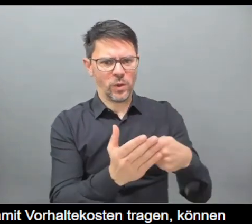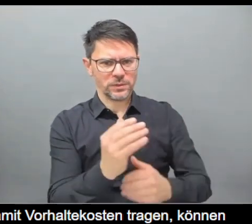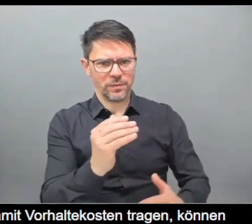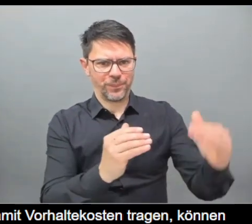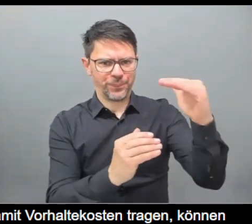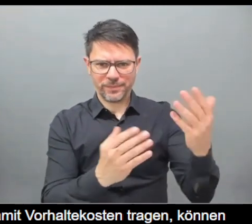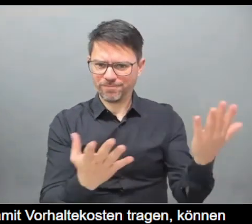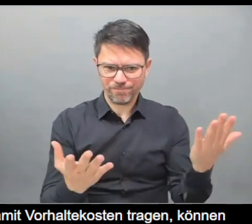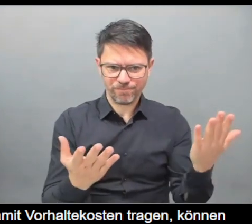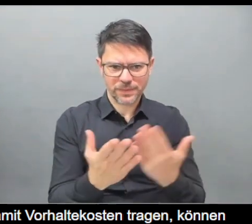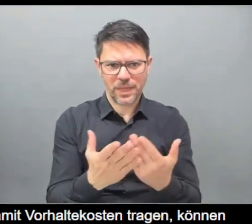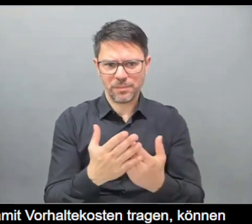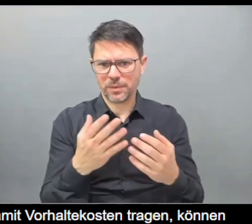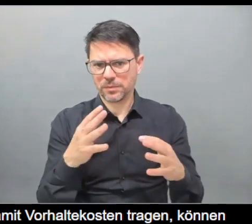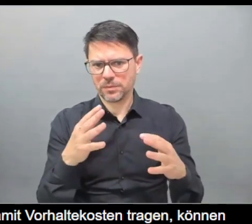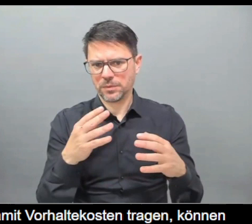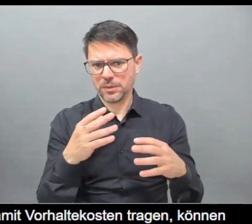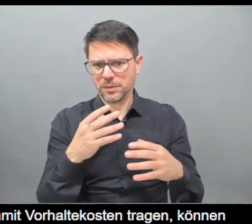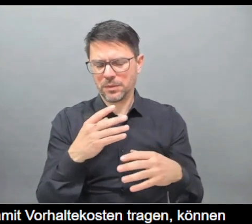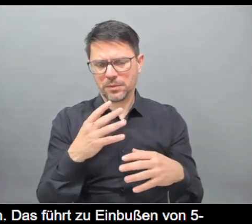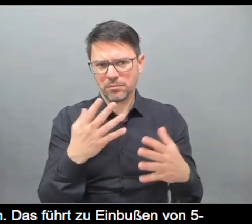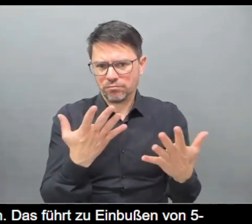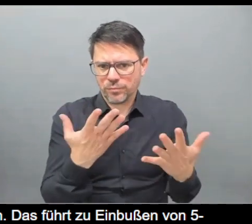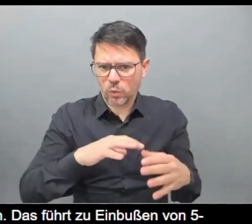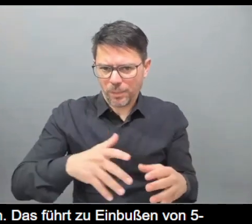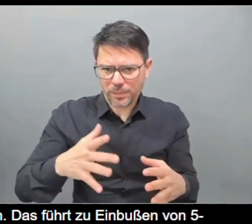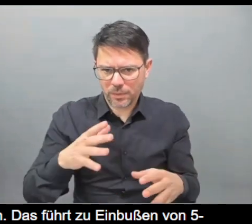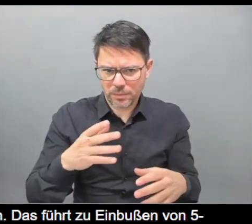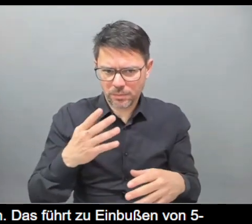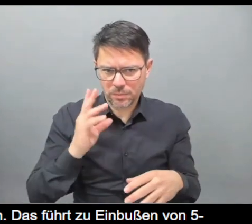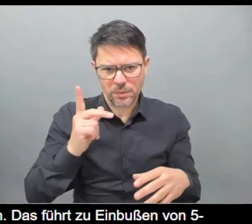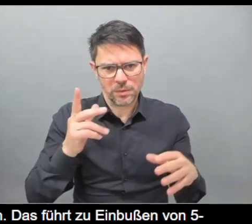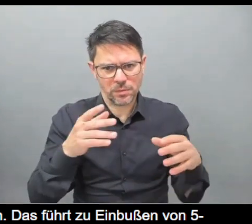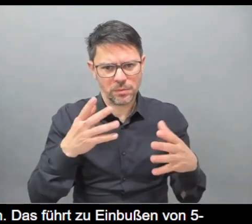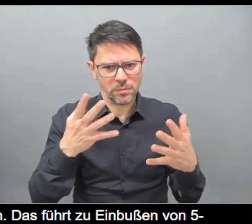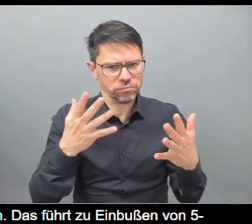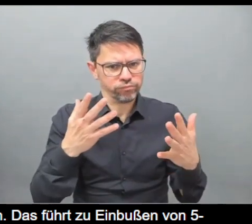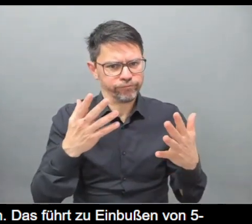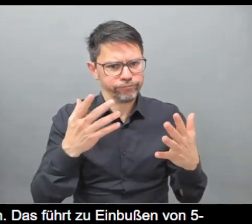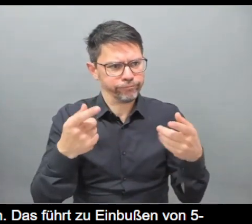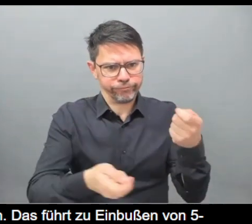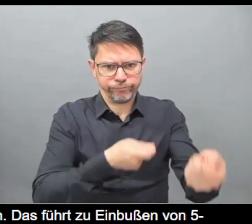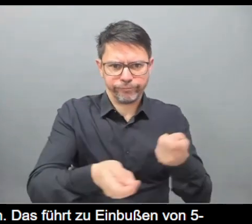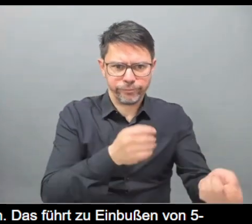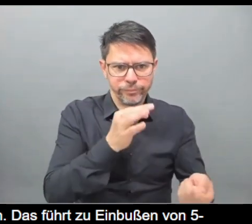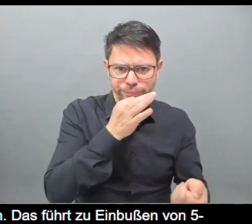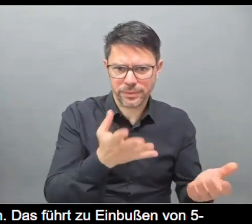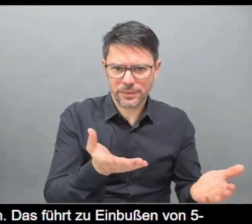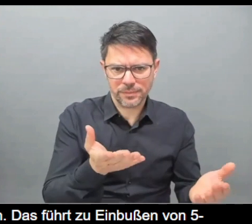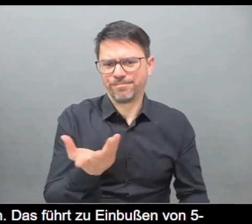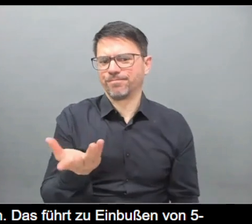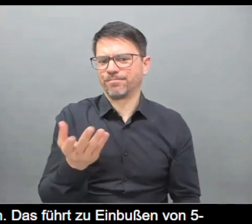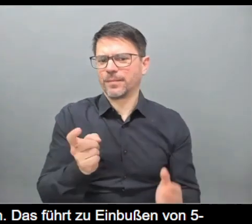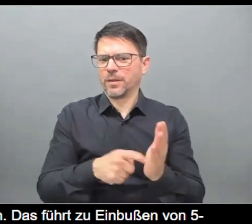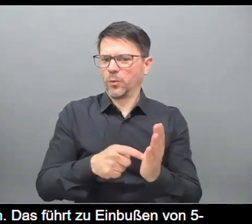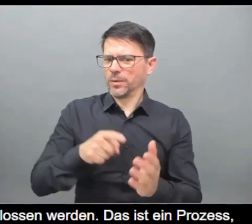unabhängig und vor der Reform notwendig, dringend notwendig, dass schnelle, unkomplizierte Hilfe in den Krankenhäusern ankommt.